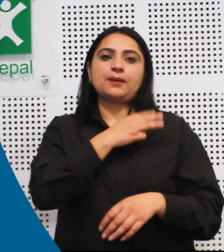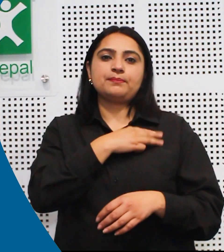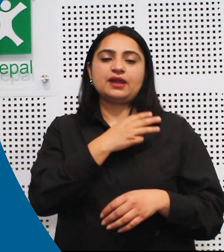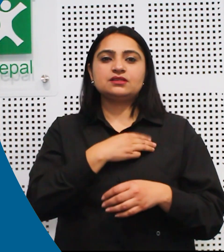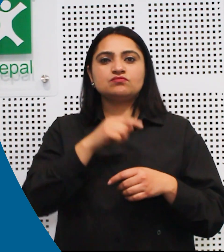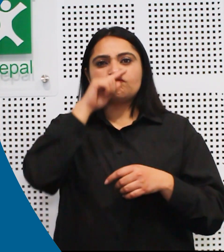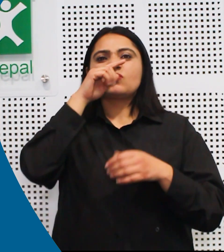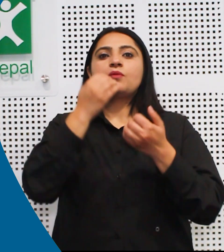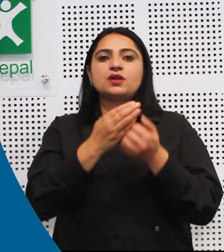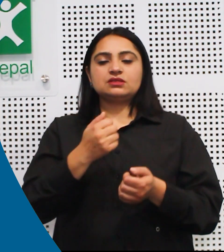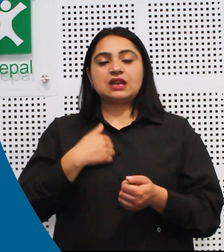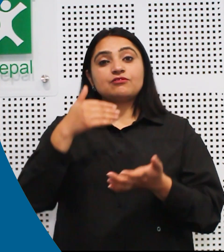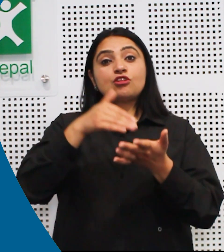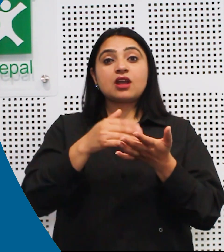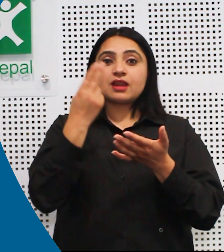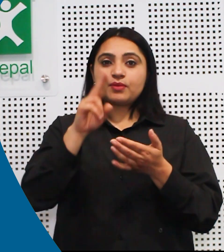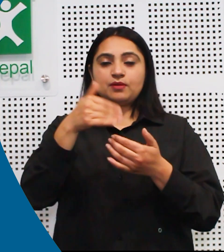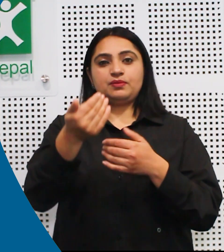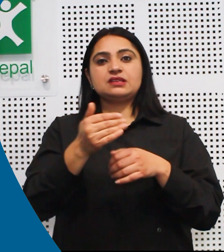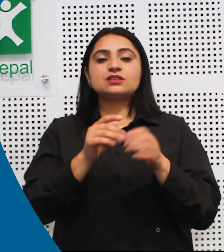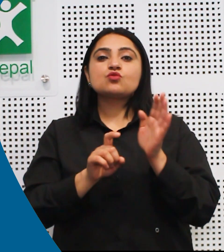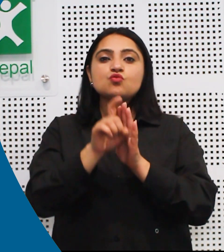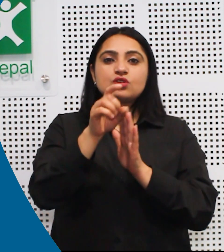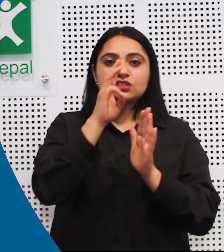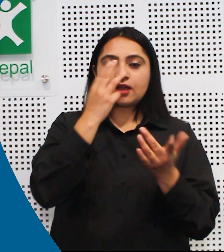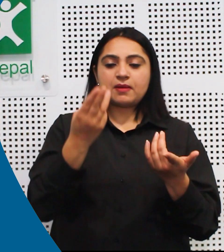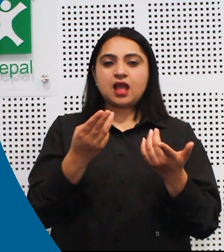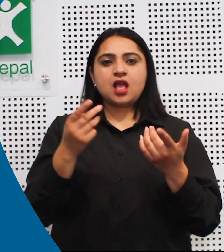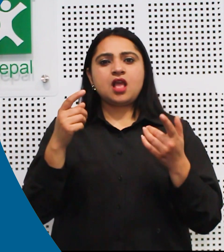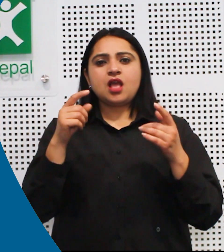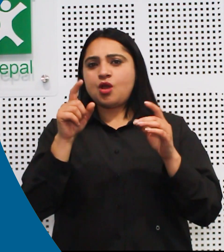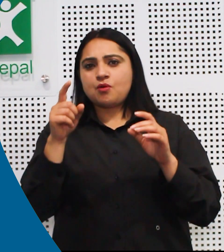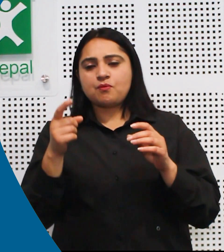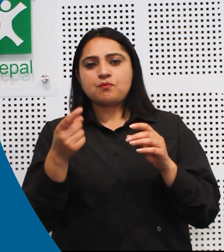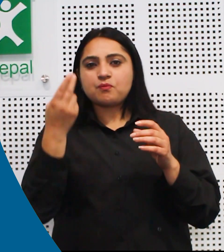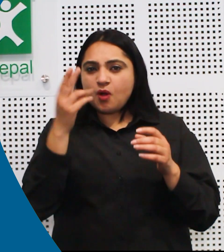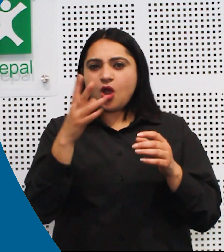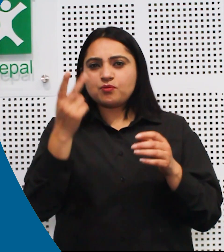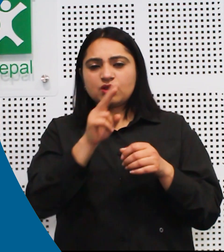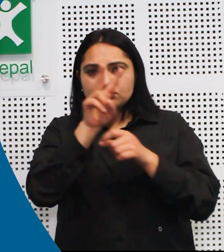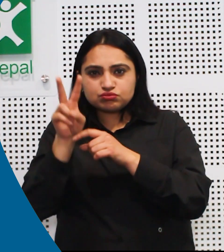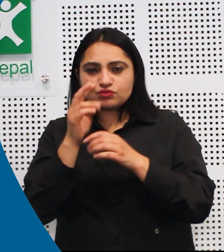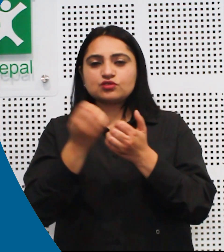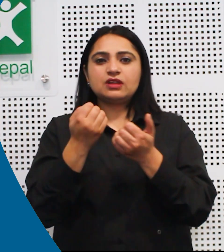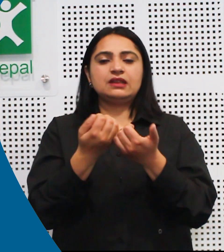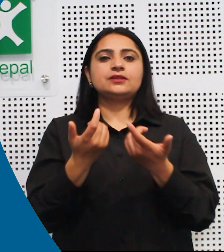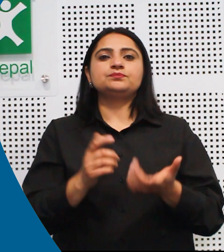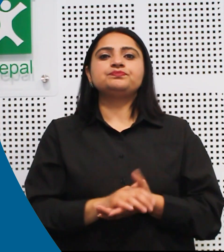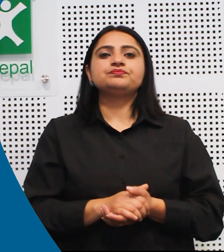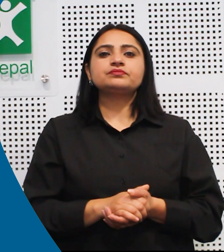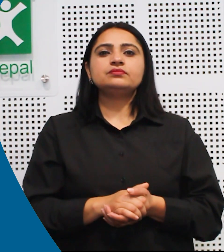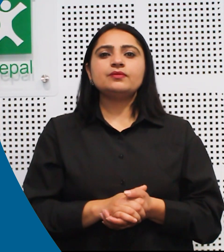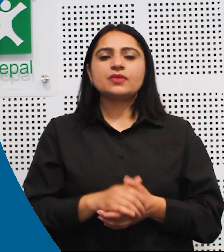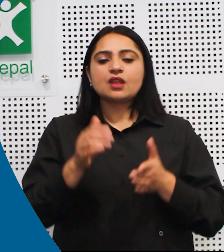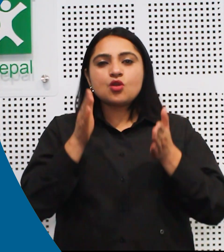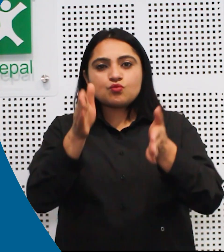पनि हुँदो रहेछ। आफ्नो लगानी पनि भएपछि त क्वालिटीमा भयो भएन रेखदेख गर्ने, अब खास गरी पानी